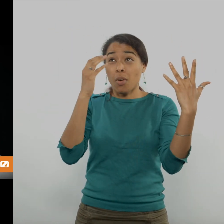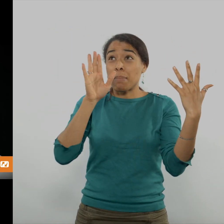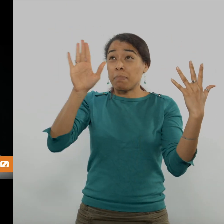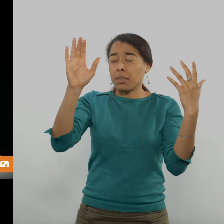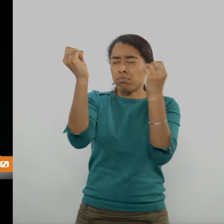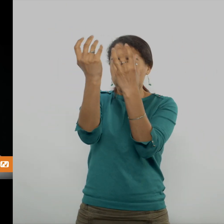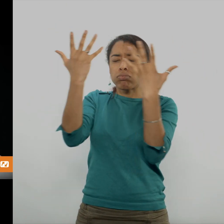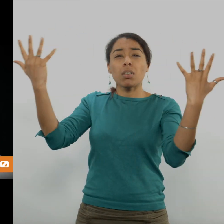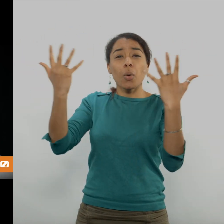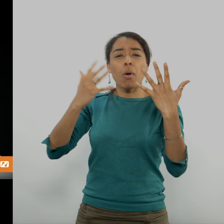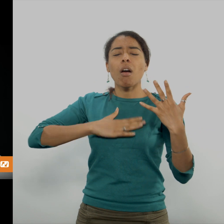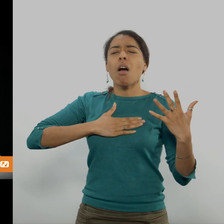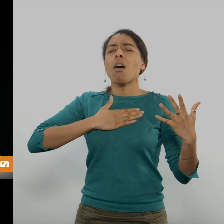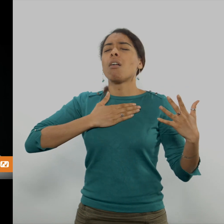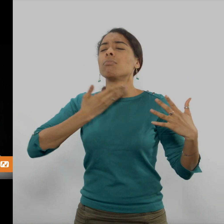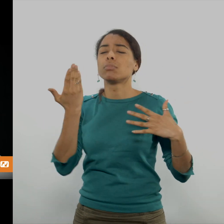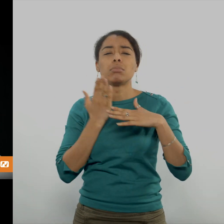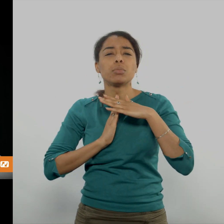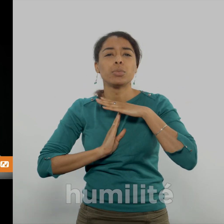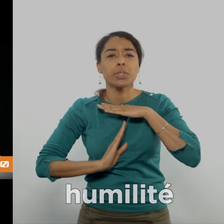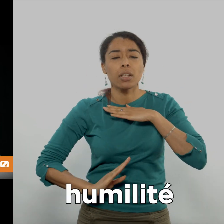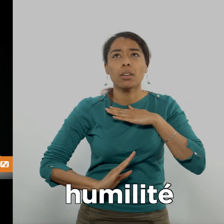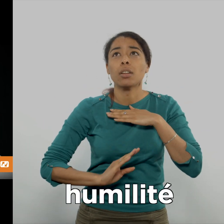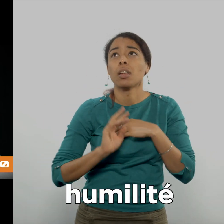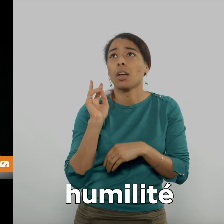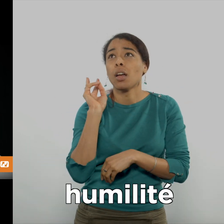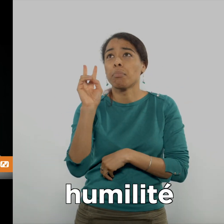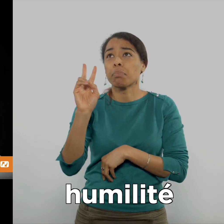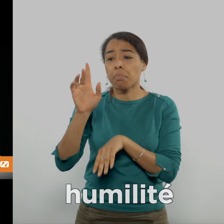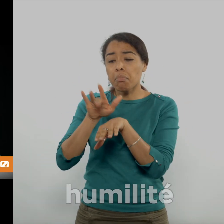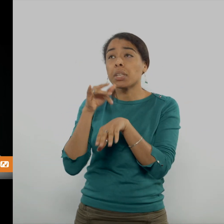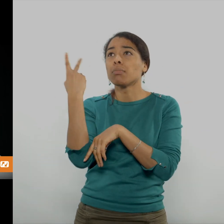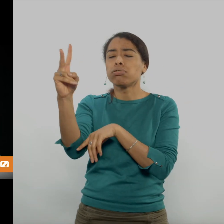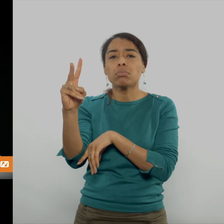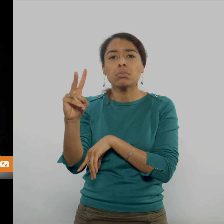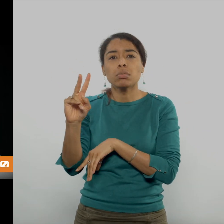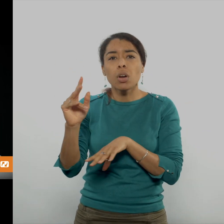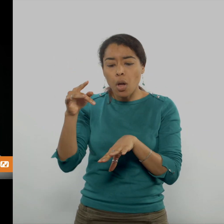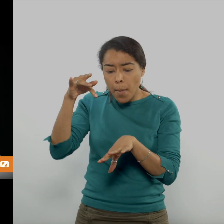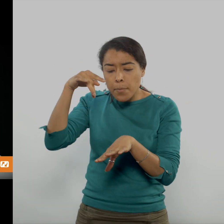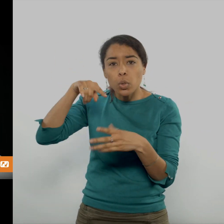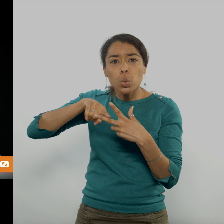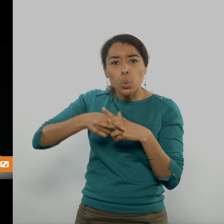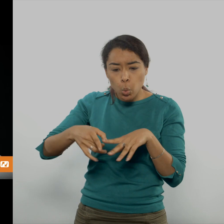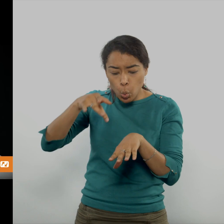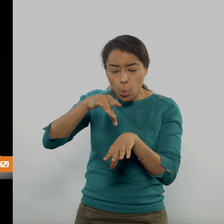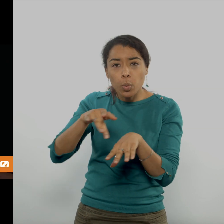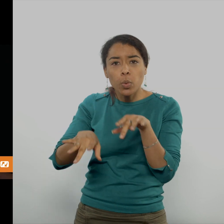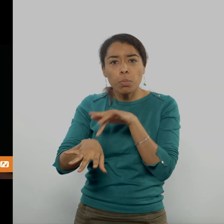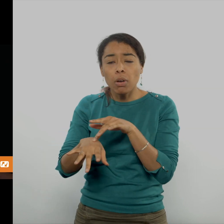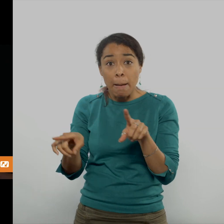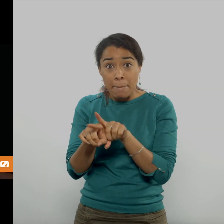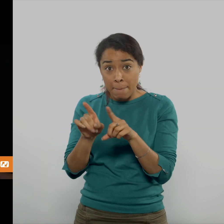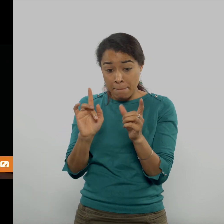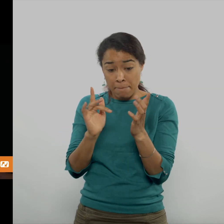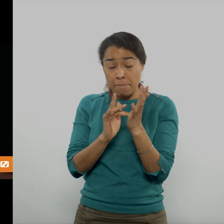personne-là, c'était beaucoup d'amour et d'humilité. Et lorsque j'ai commencé à regarder justement les pieds de cette personne-là, j'ai vu qu'elle avait les pieds percés. Et